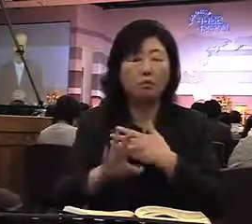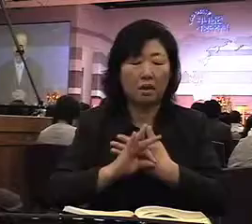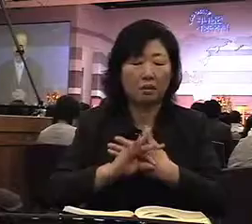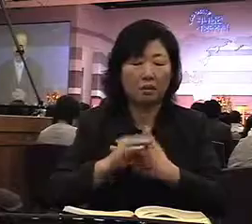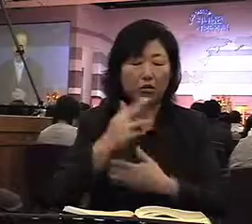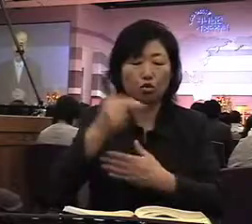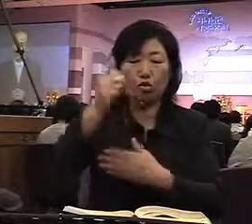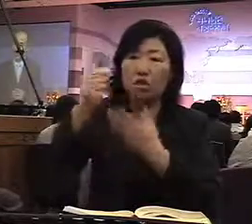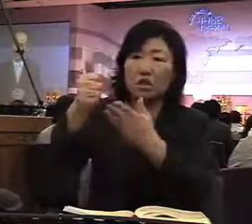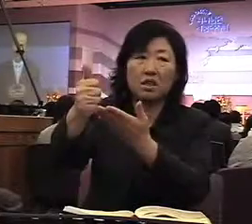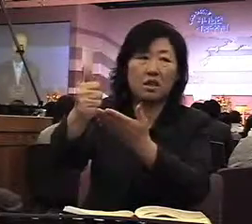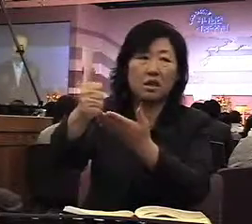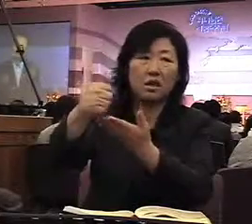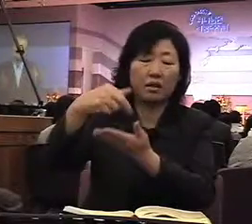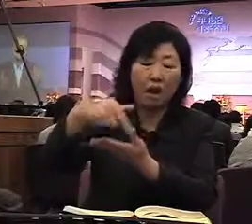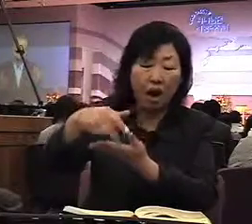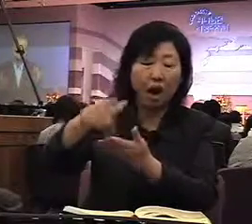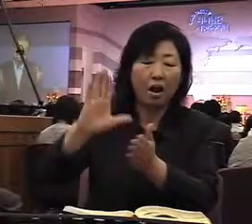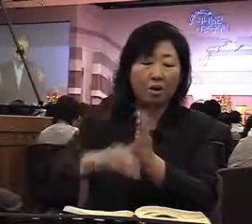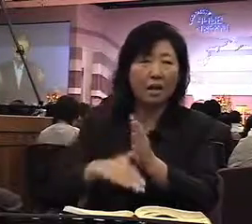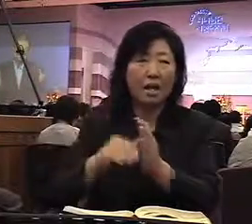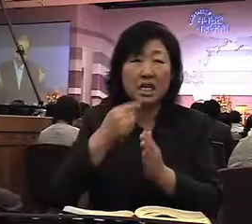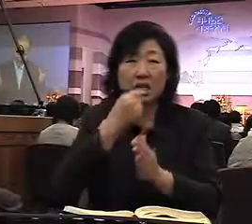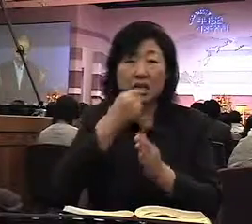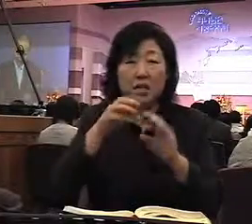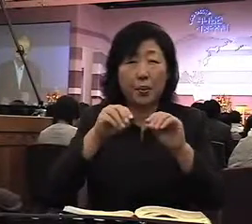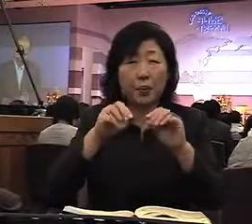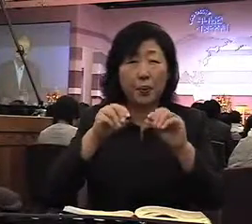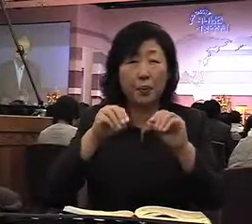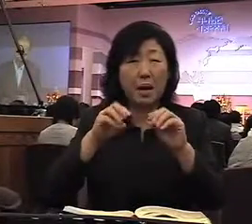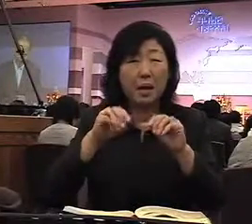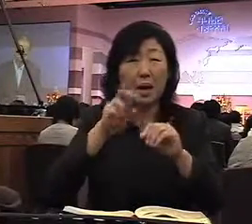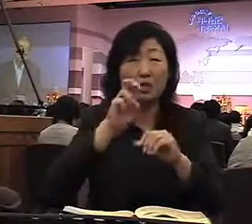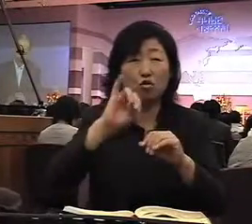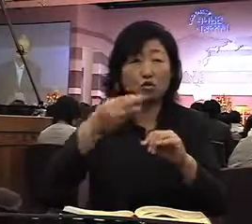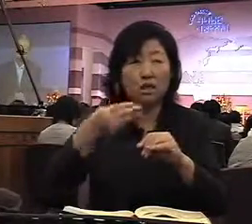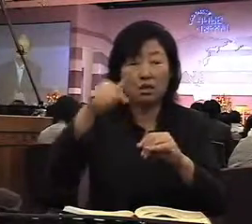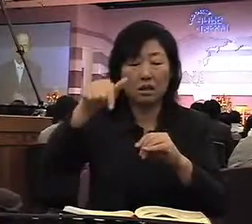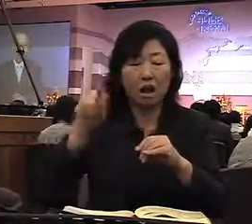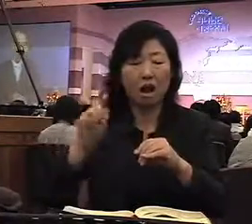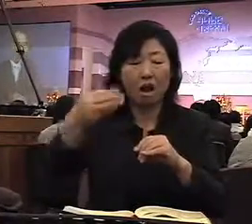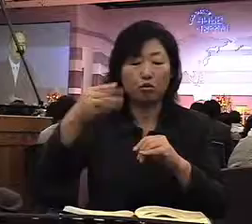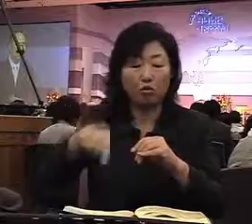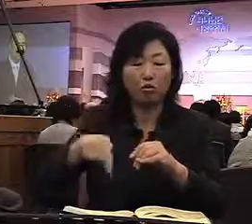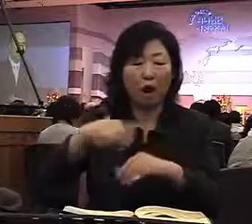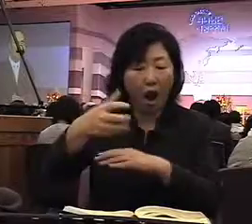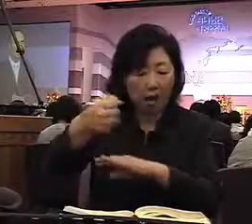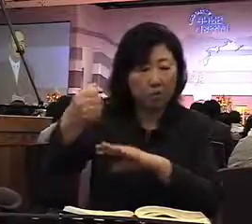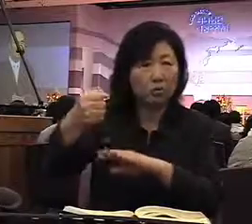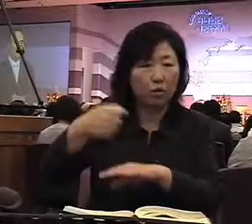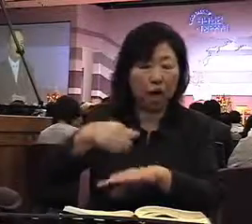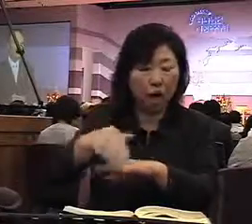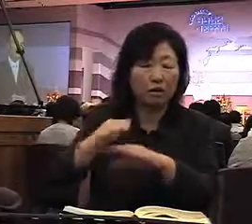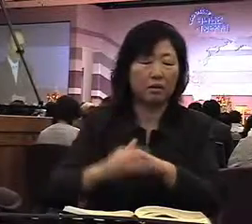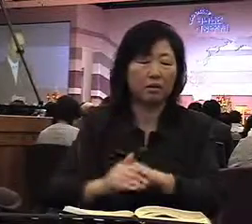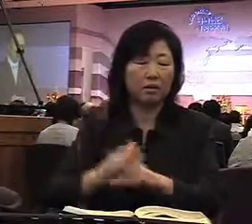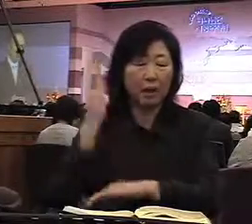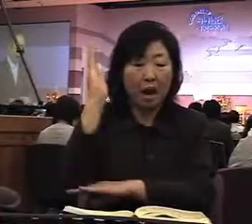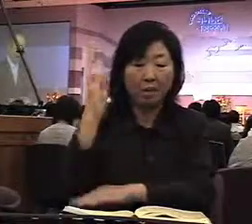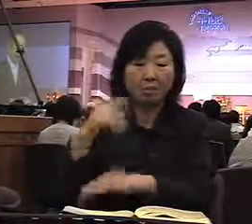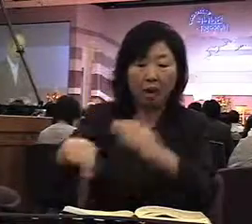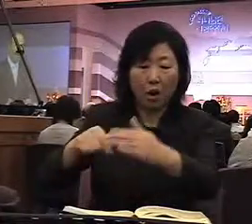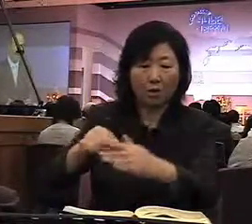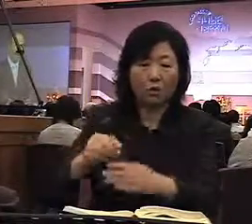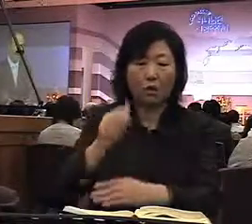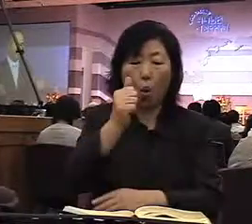때에는 소재 가운데는 밀가루를 가지고 나가서 소재를 드리는 것이 있습니다. 그런데 오늘 말씀 가운데는